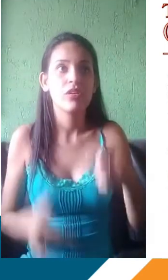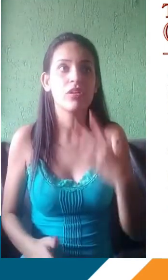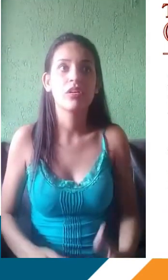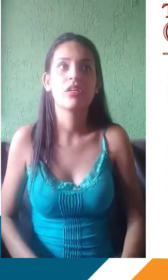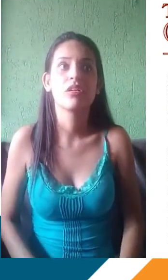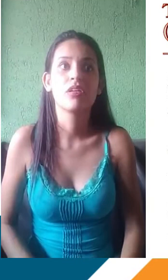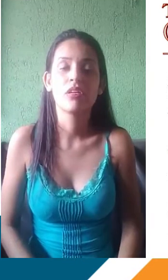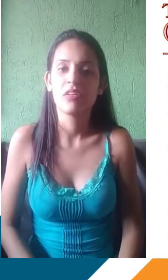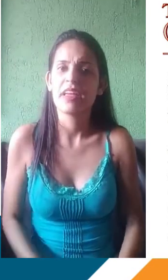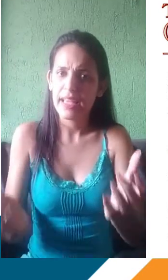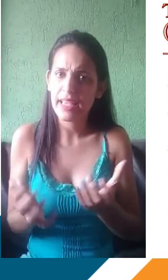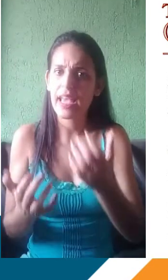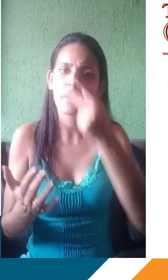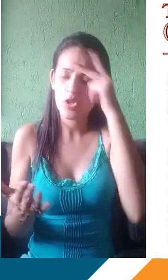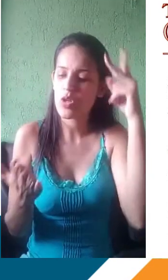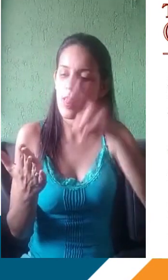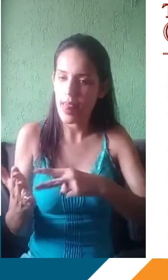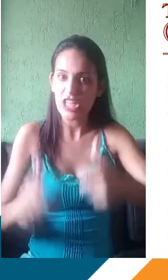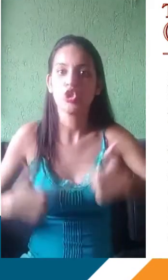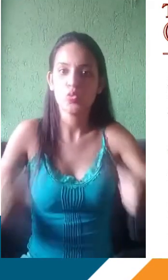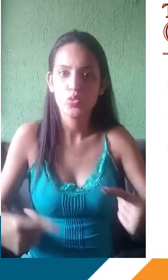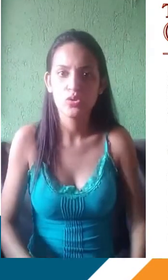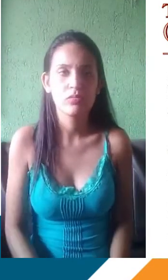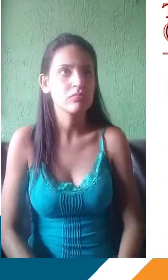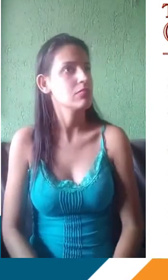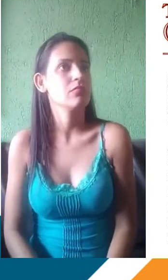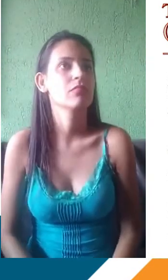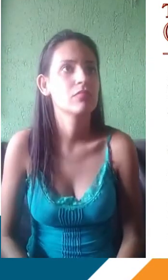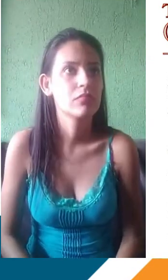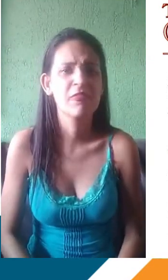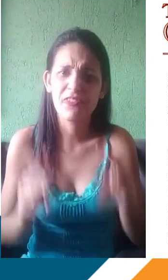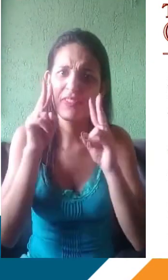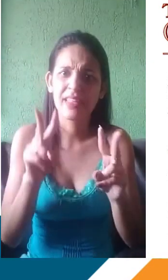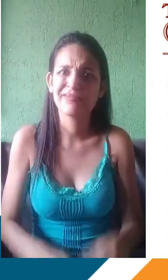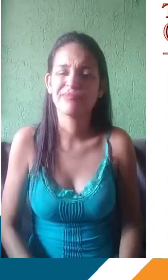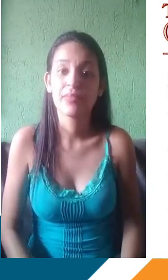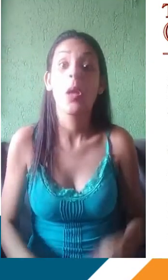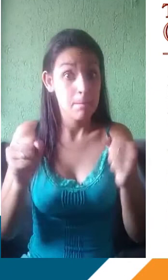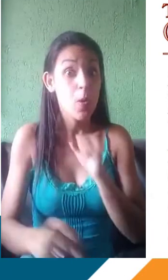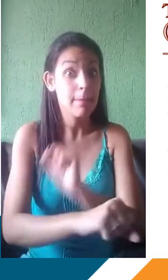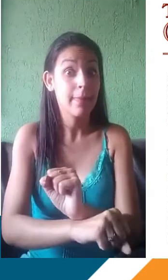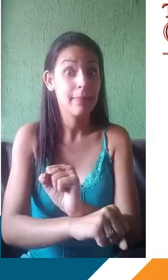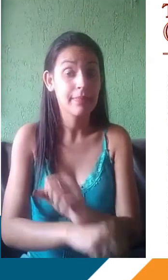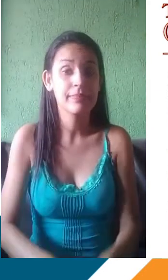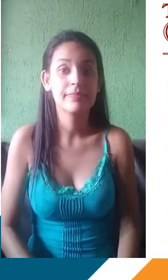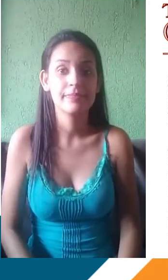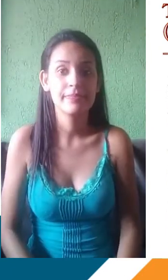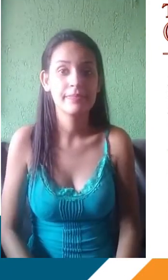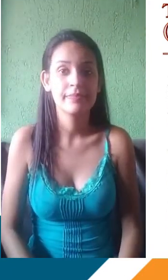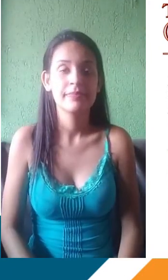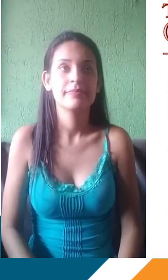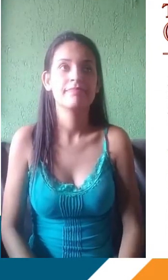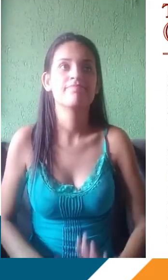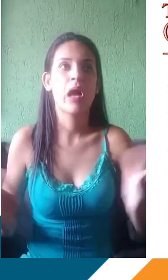PVS. Veja que, como o gênero ladainha tem um aspecto religioso, ele possui também um chamamento,